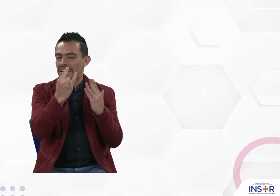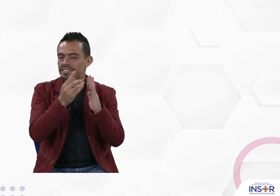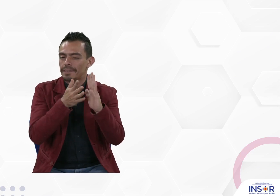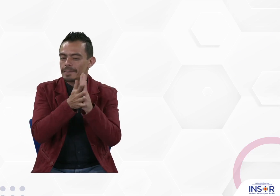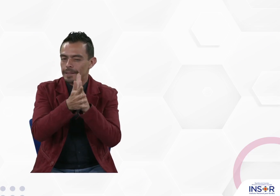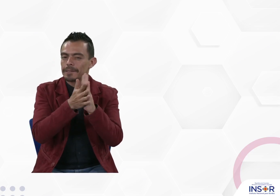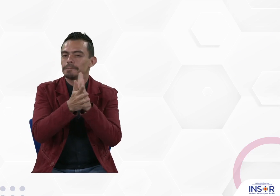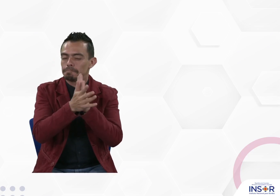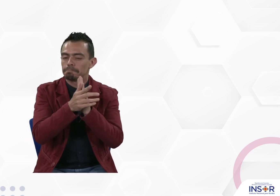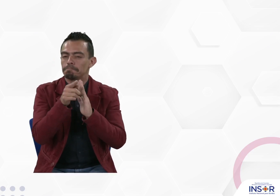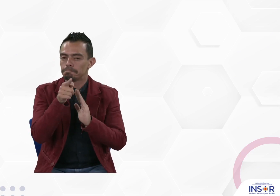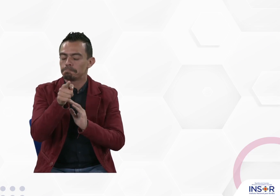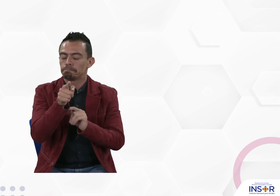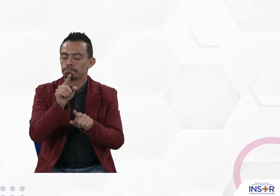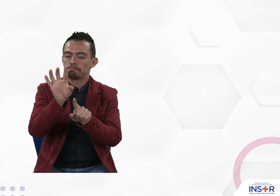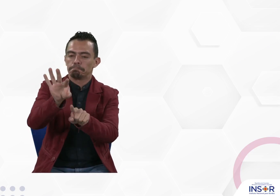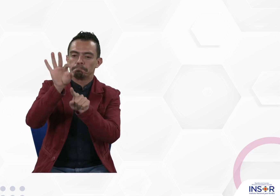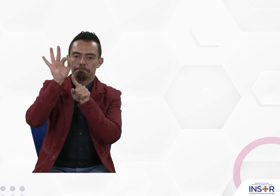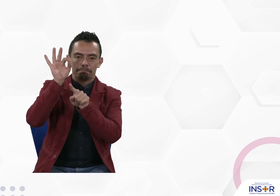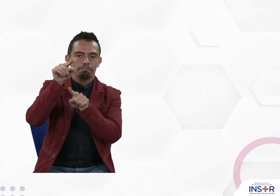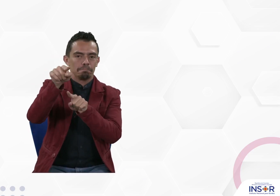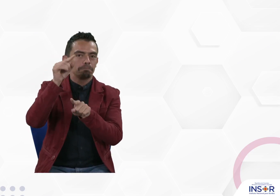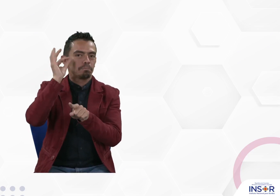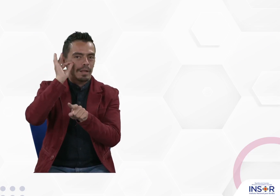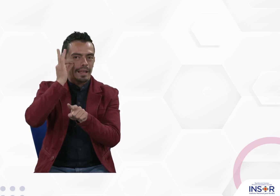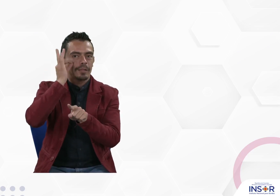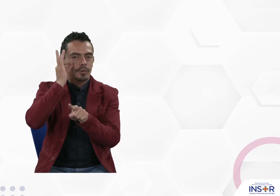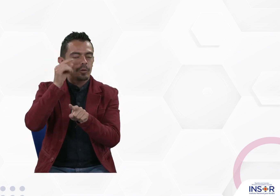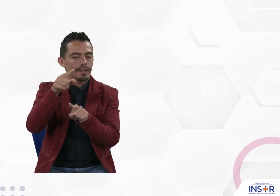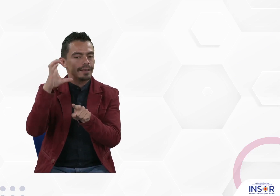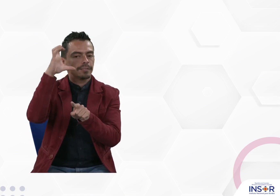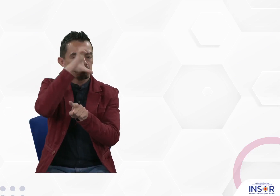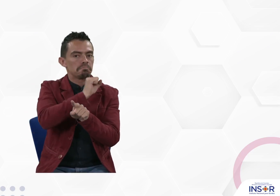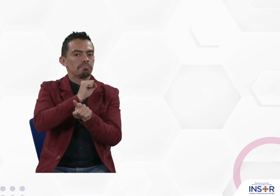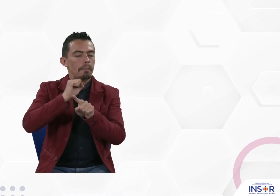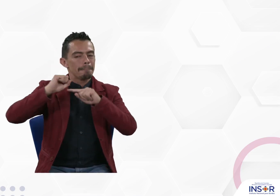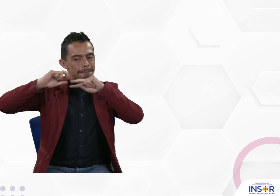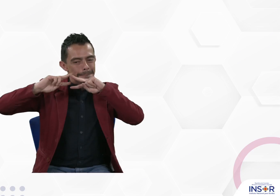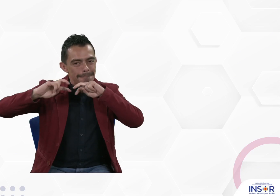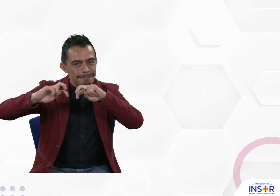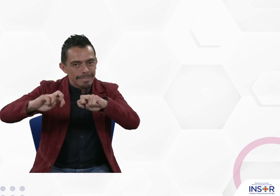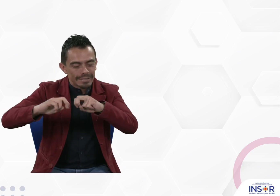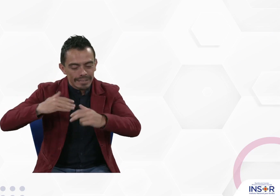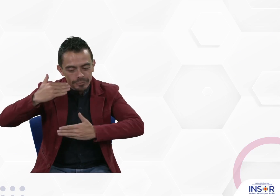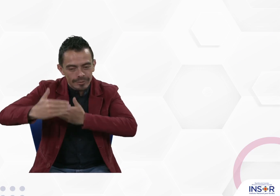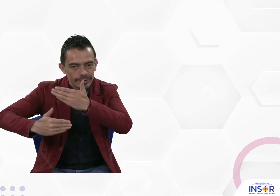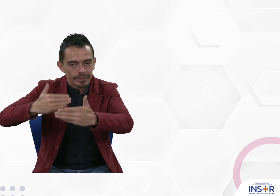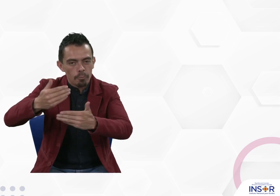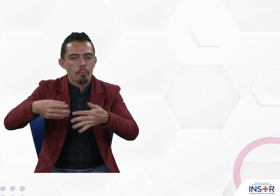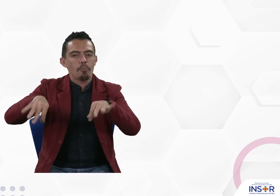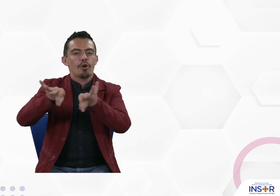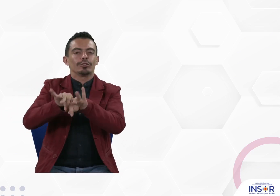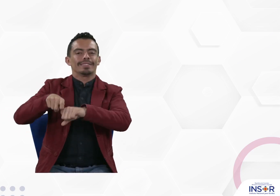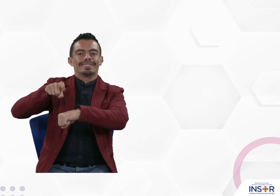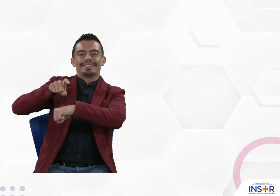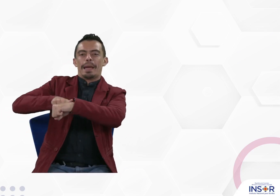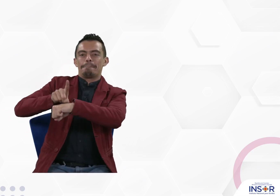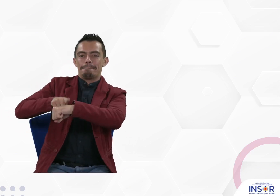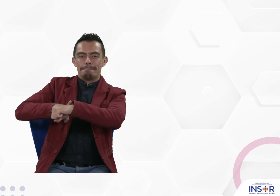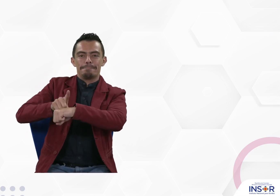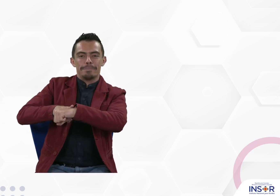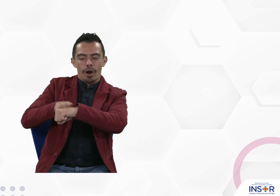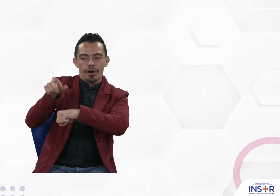Muy interesante lo que nos cuentan y resalto allí de lo que nos menciona Edwin sobre estos procesos de